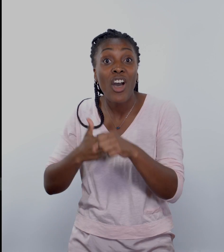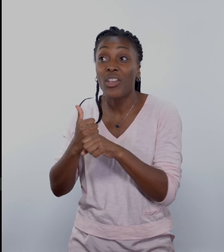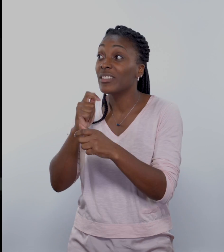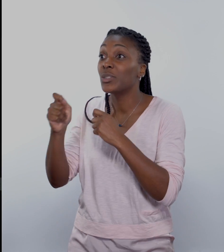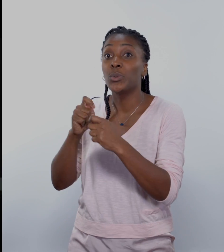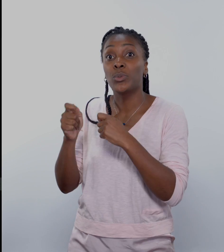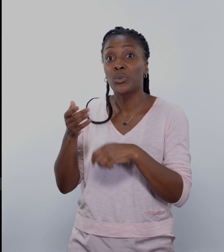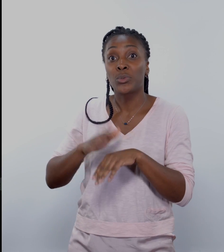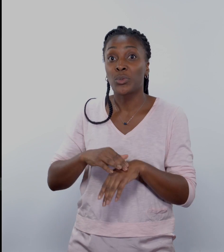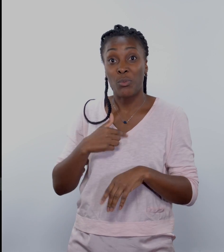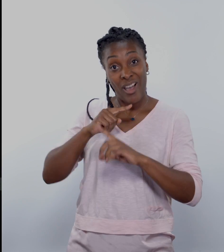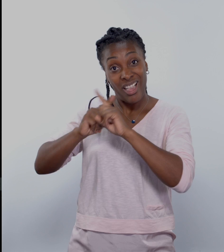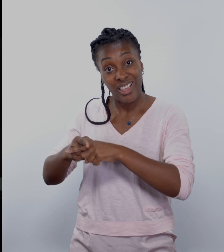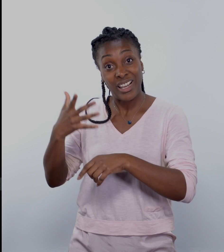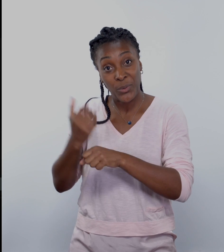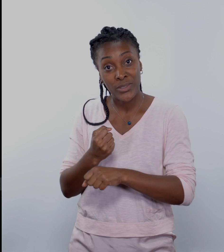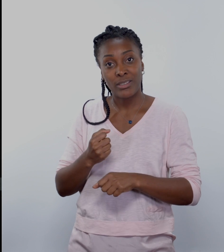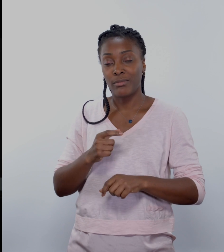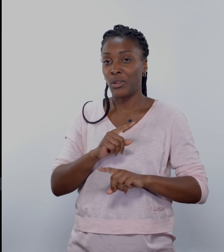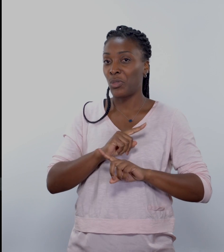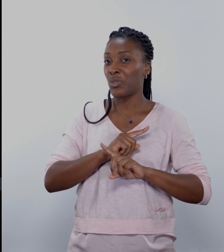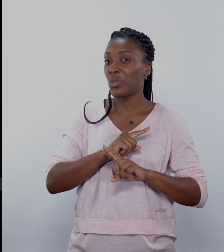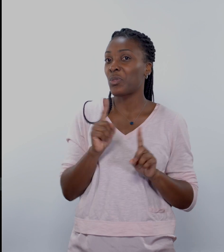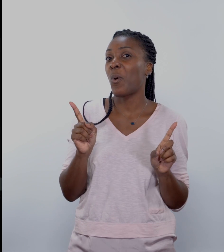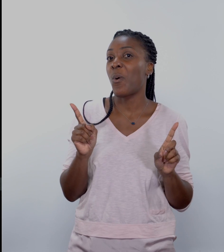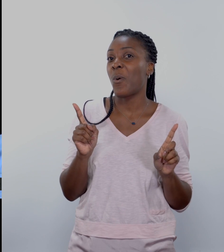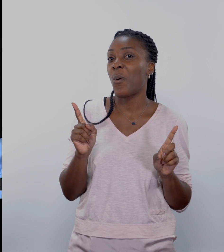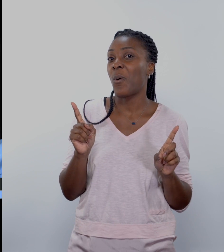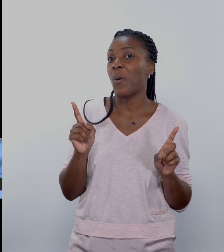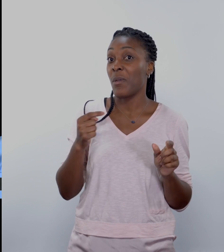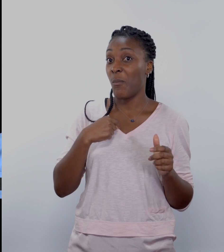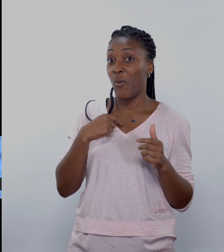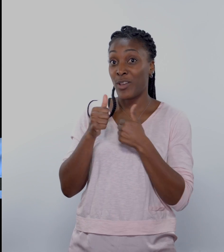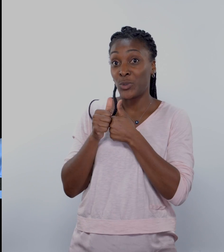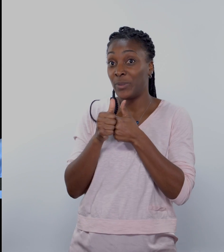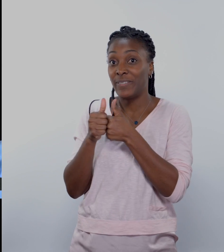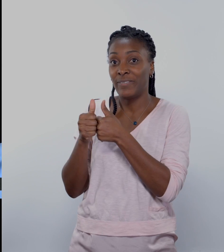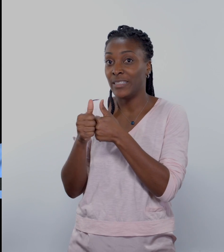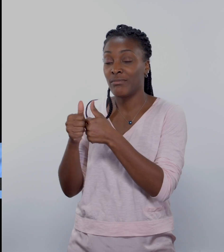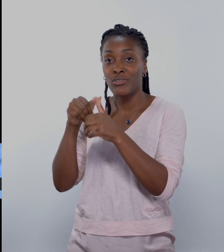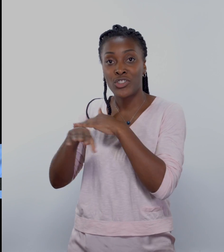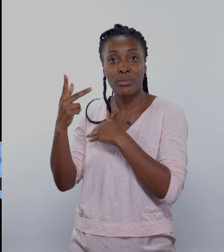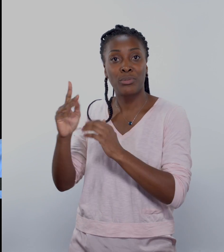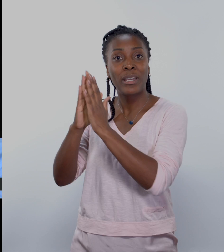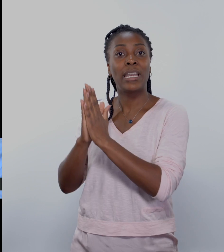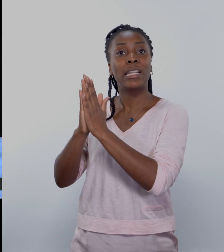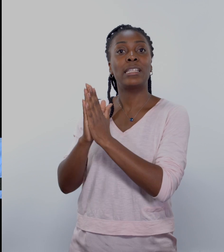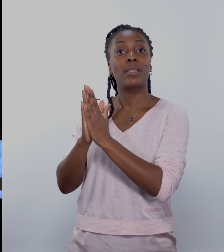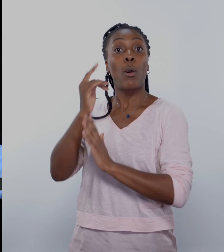eh bien, je dois avouer que j'ai pas vraiment réussi à le convertir. Je l'ai suivi dans les églises, j'allais